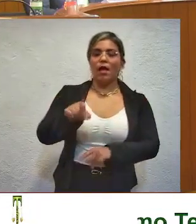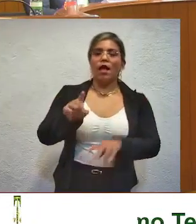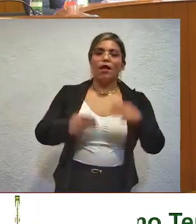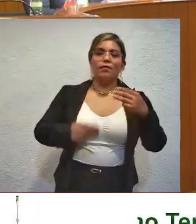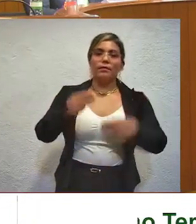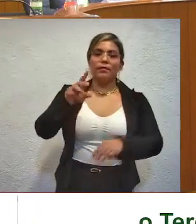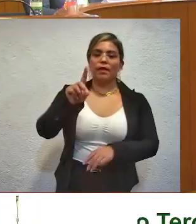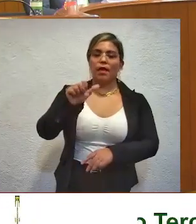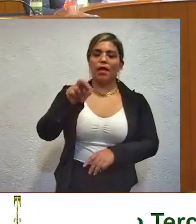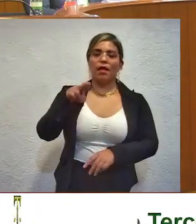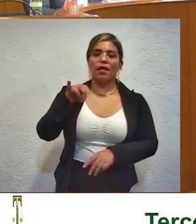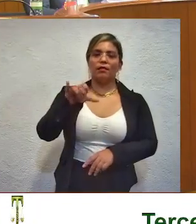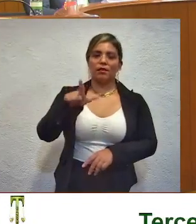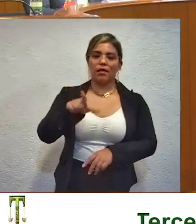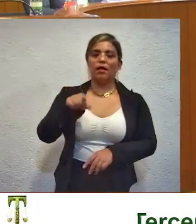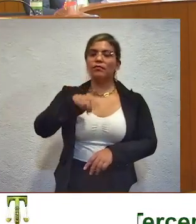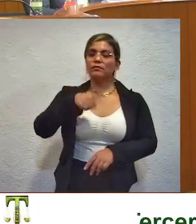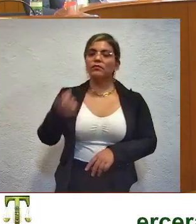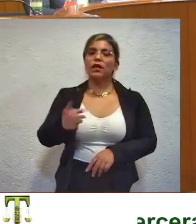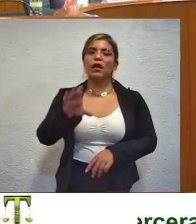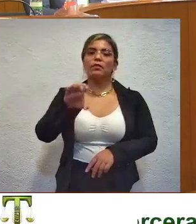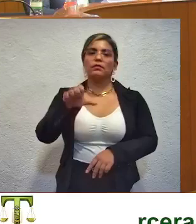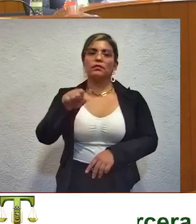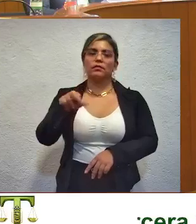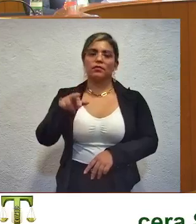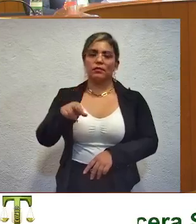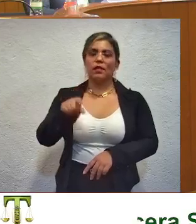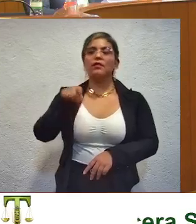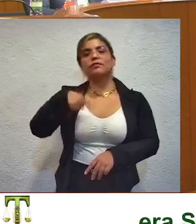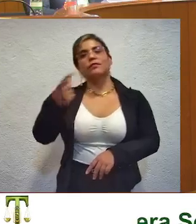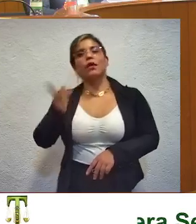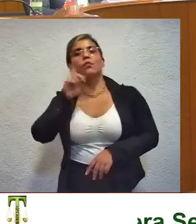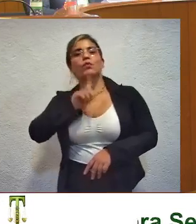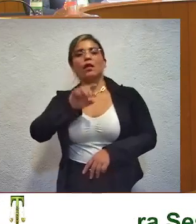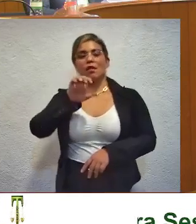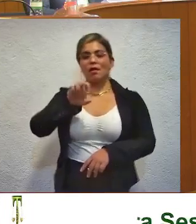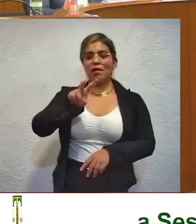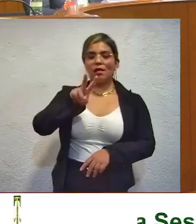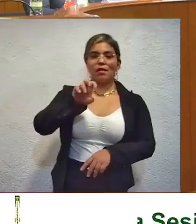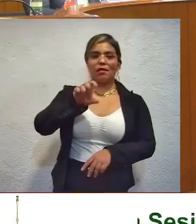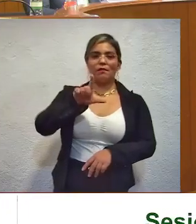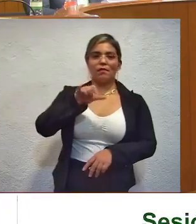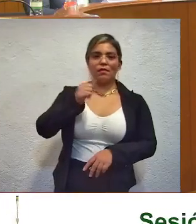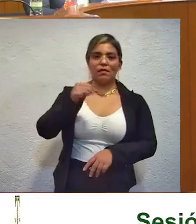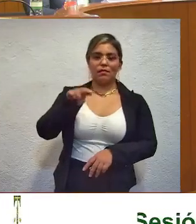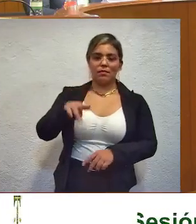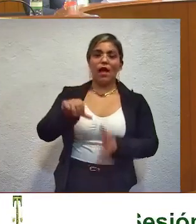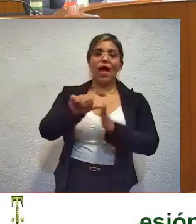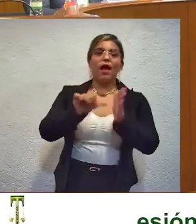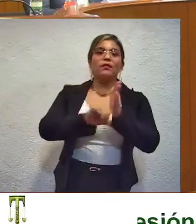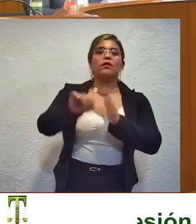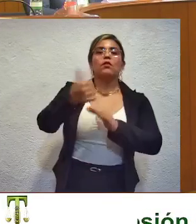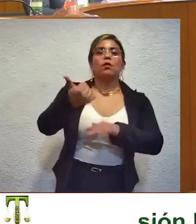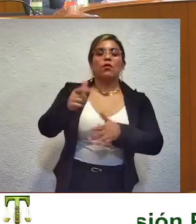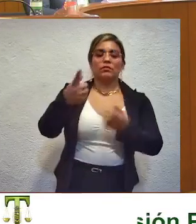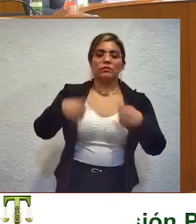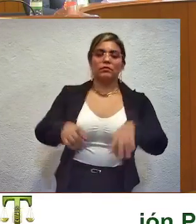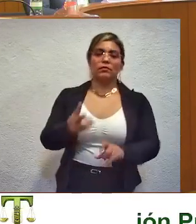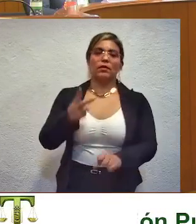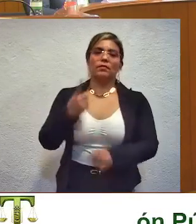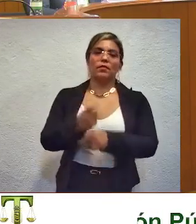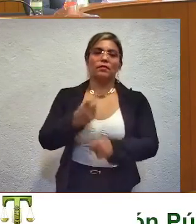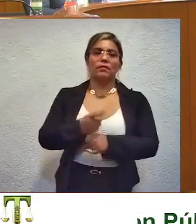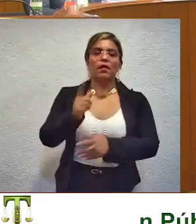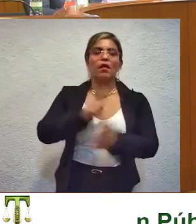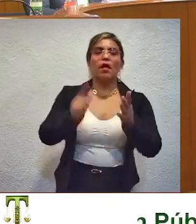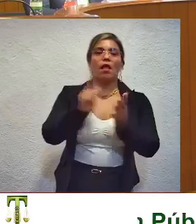Temiquel, César Salgado Alpizar y la magistrada Evelyn Rodríguez Sinol, por lo que en términos del artículo 11, párrafo primero de la ley